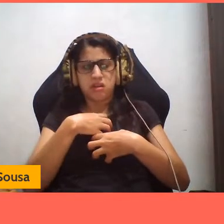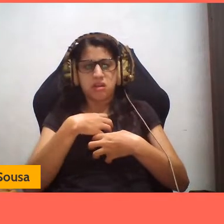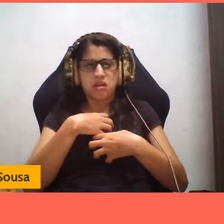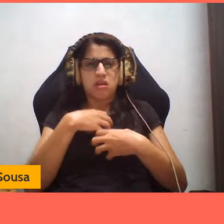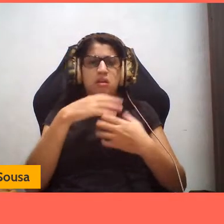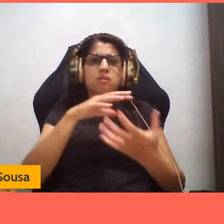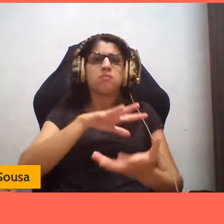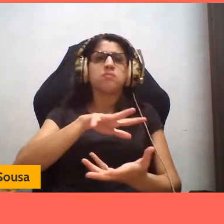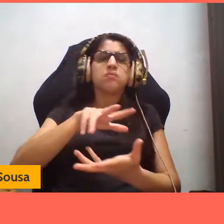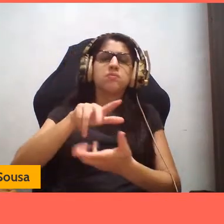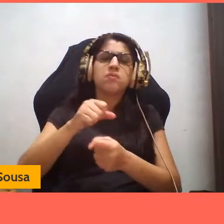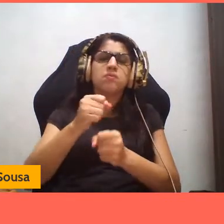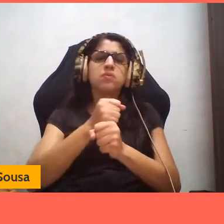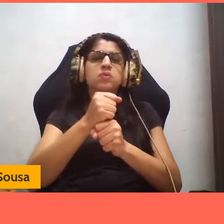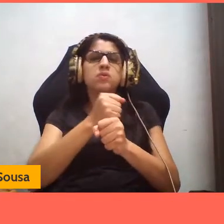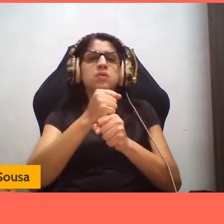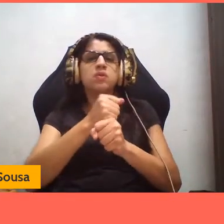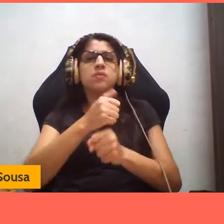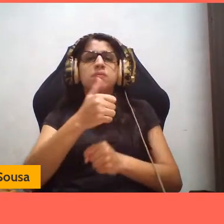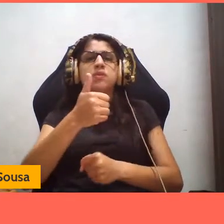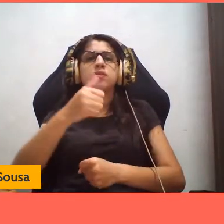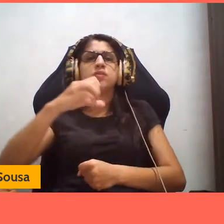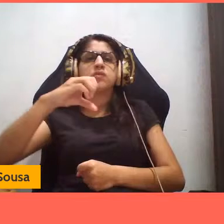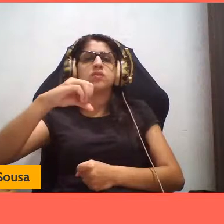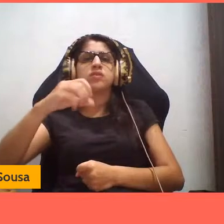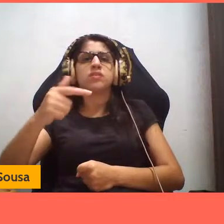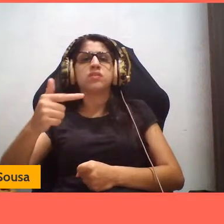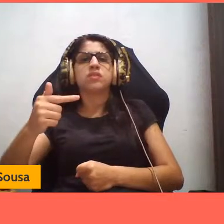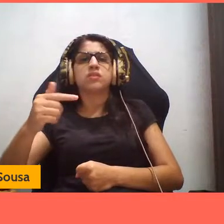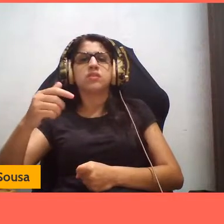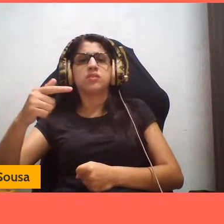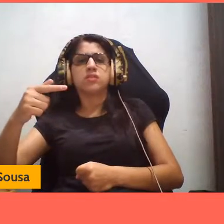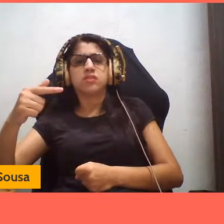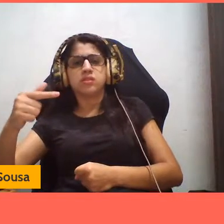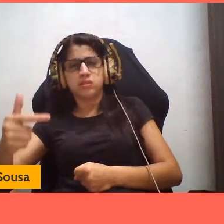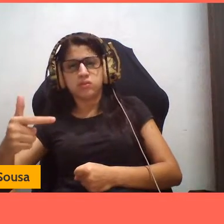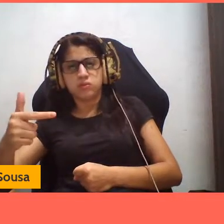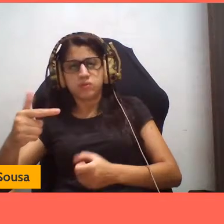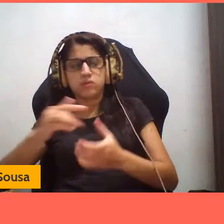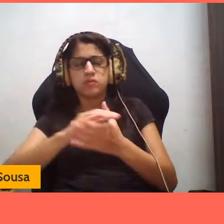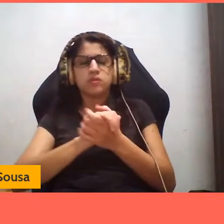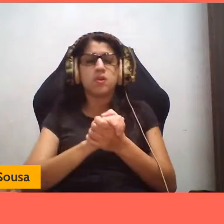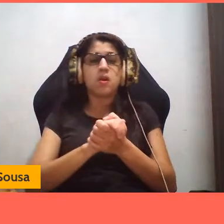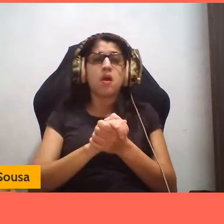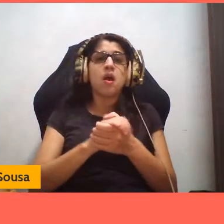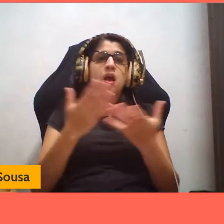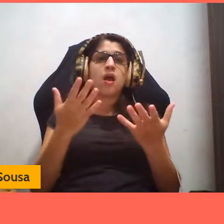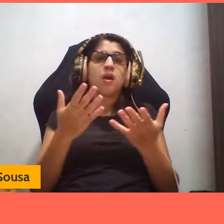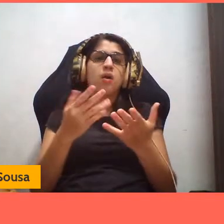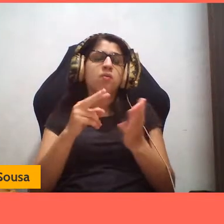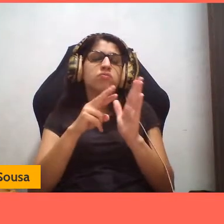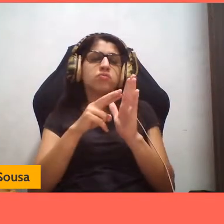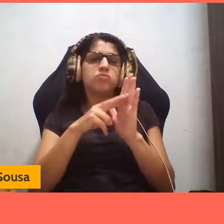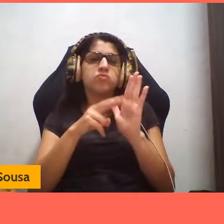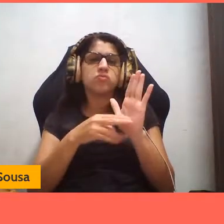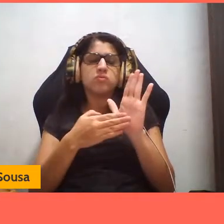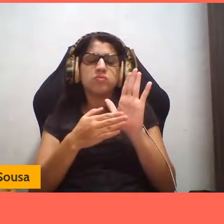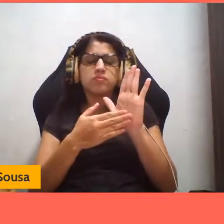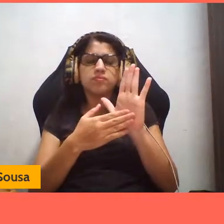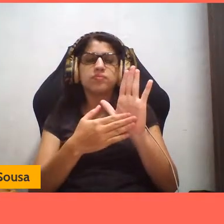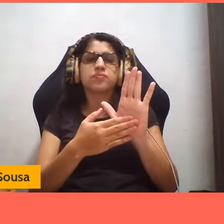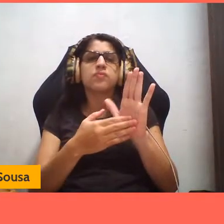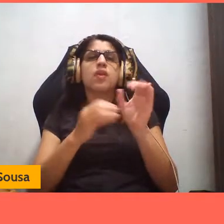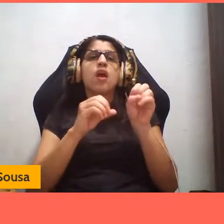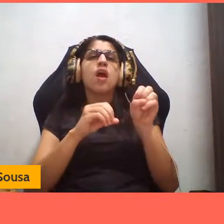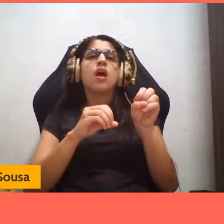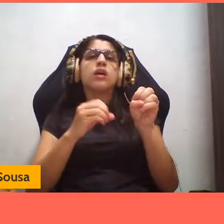é de 1972, conhecido com o relatório FOR, e